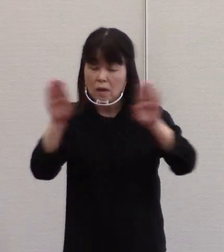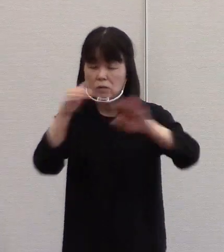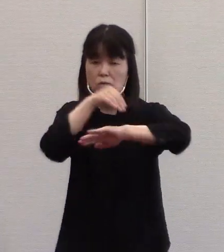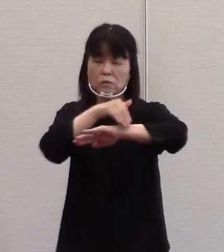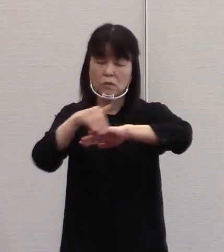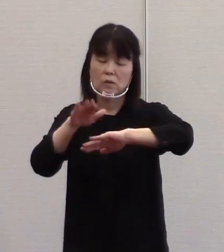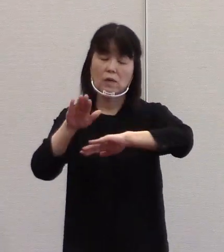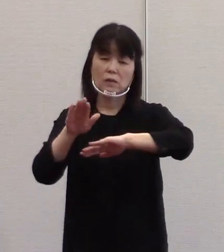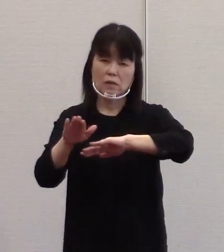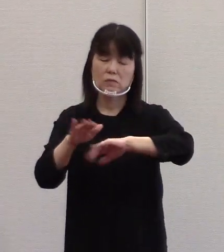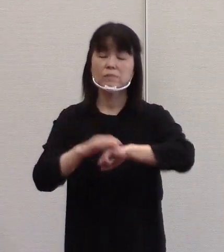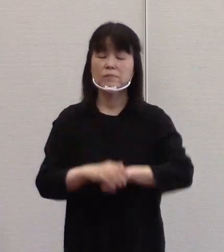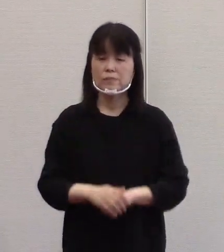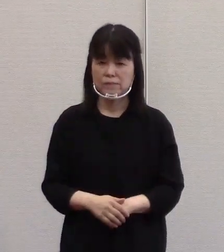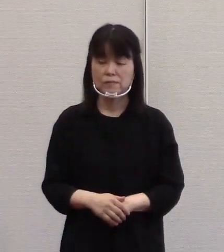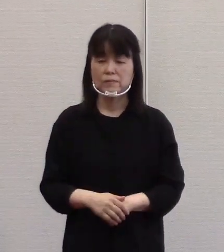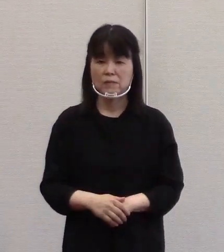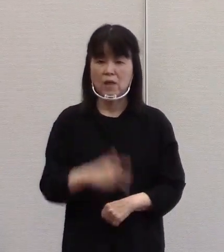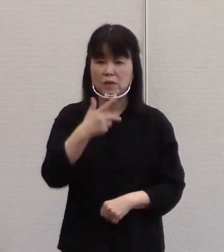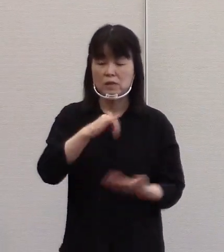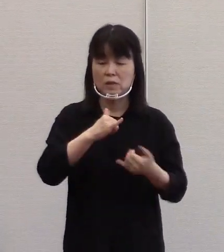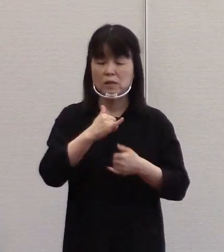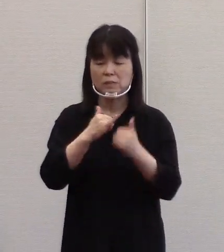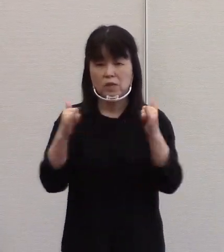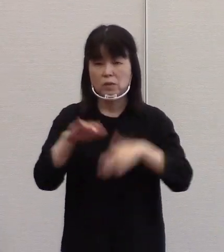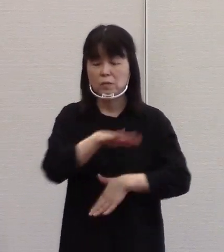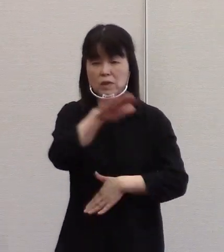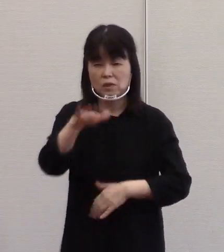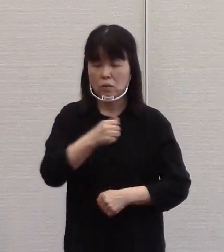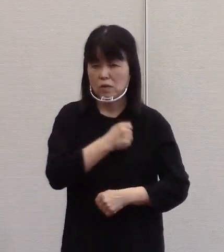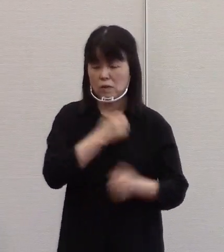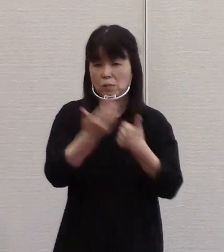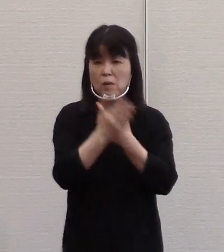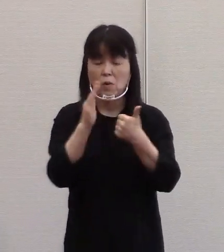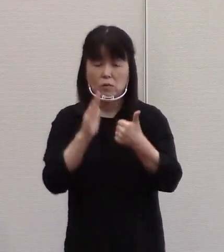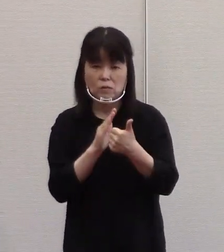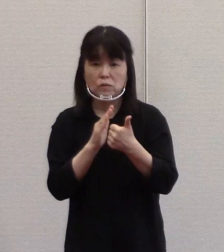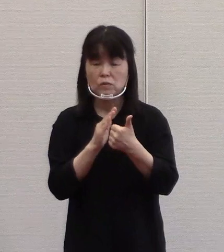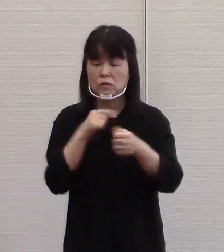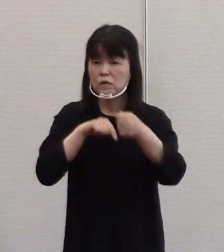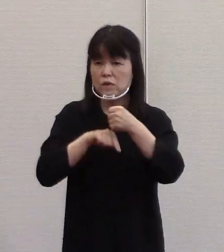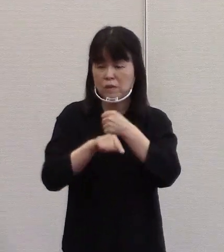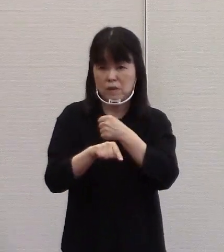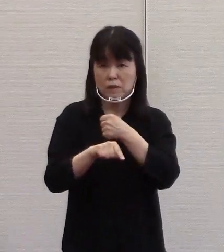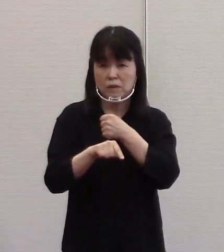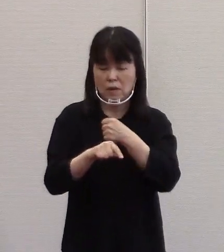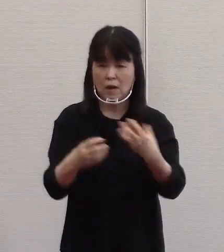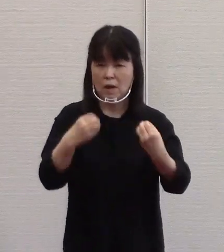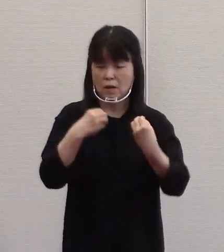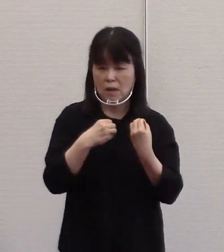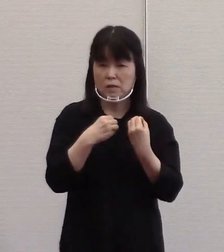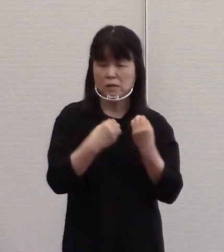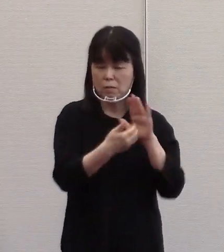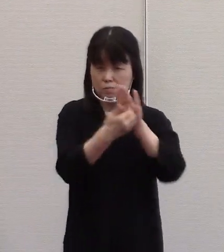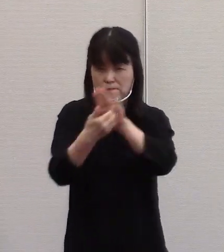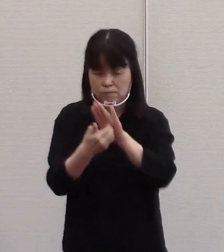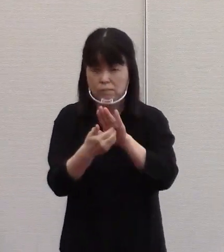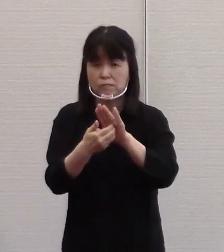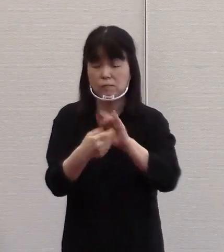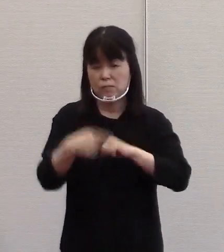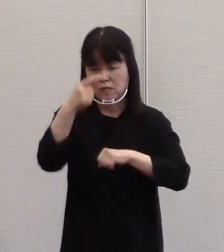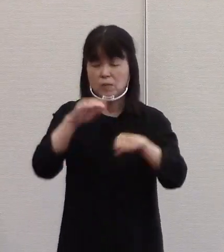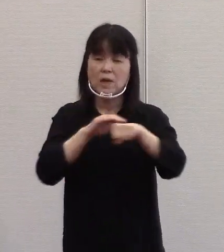市民の命を守るという面では感染防止というのは最重要課題であって、そのためにそ